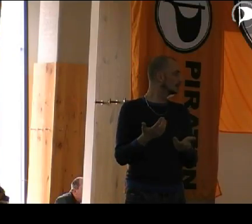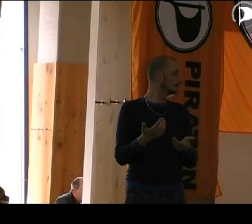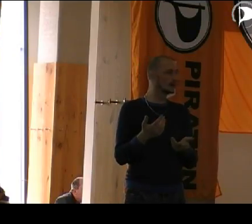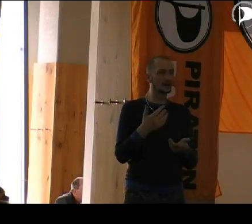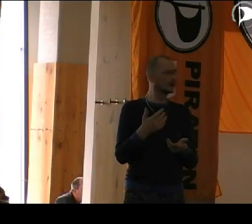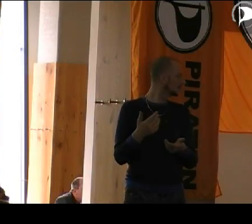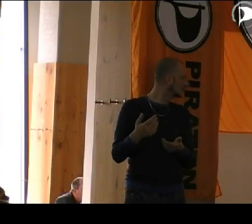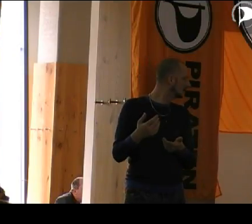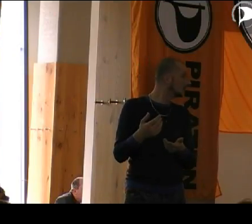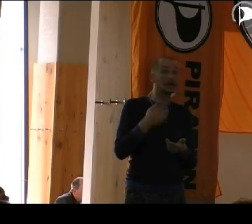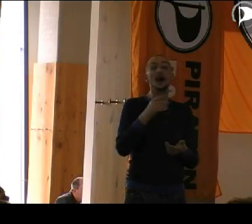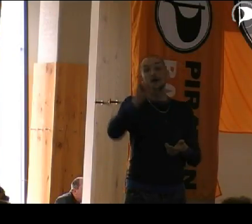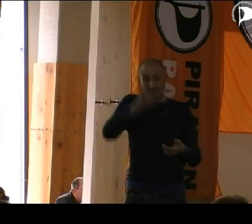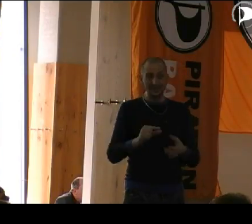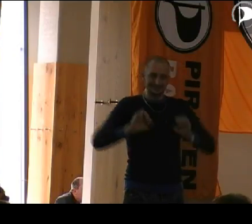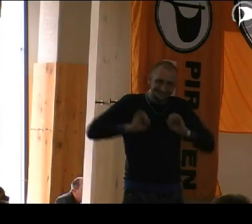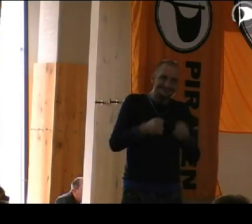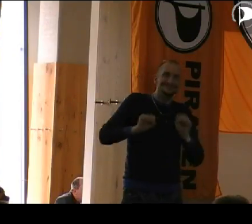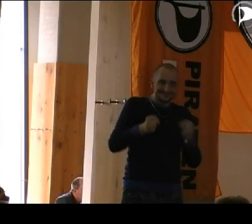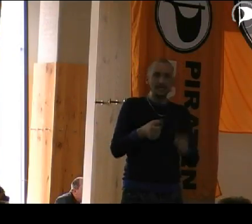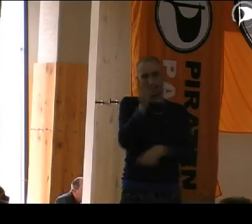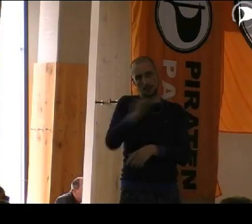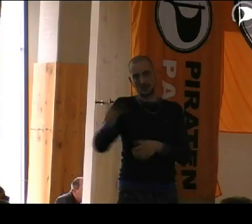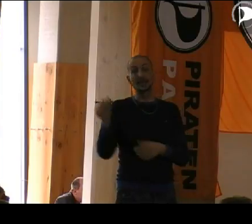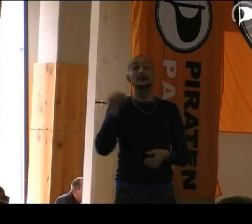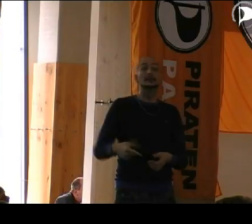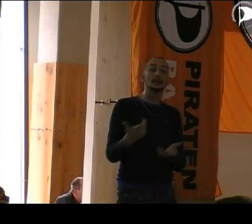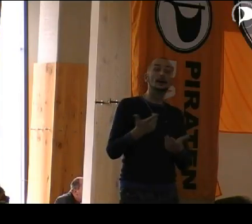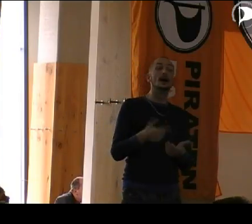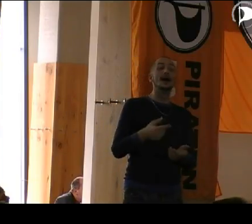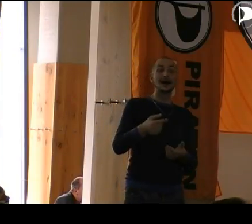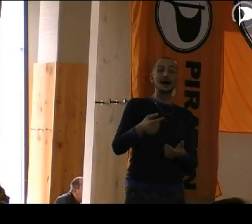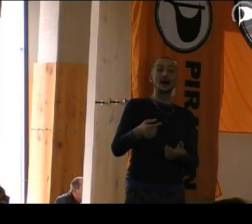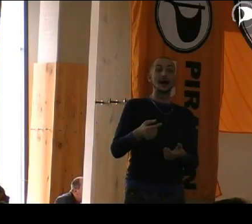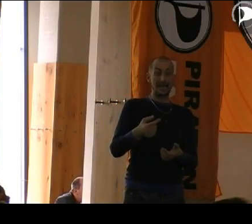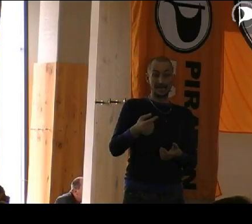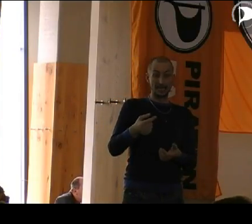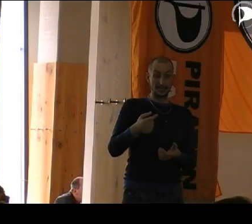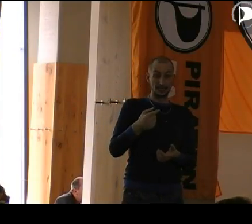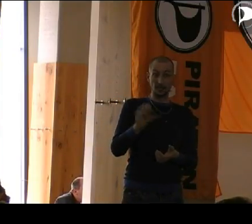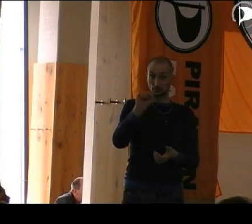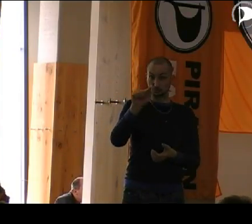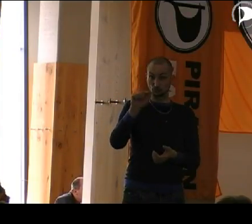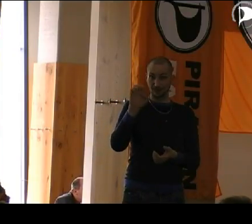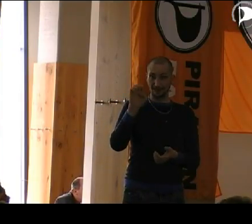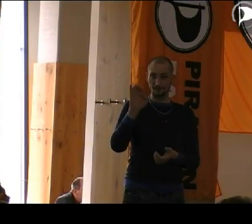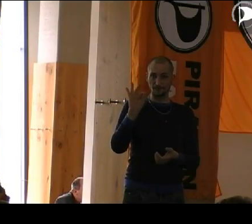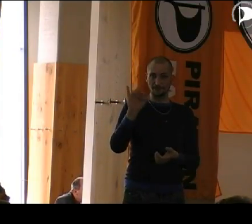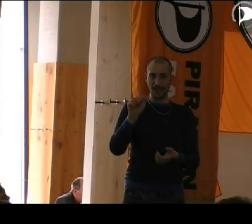ich gegen schwenker meist die bekommt mit dabei stefan fall mehr geld er ist eine gliederung voraussetzung